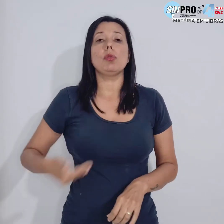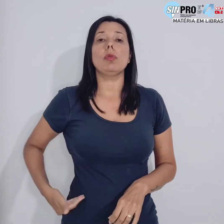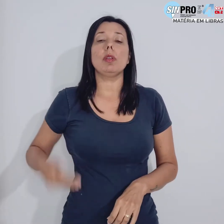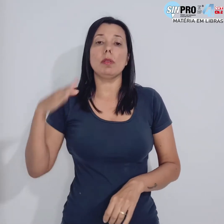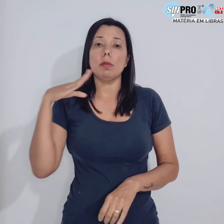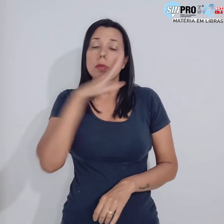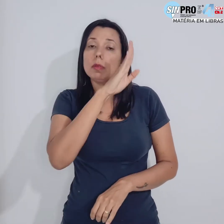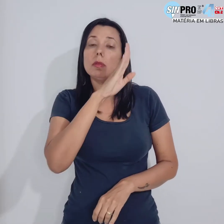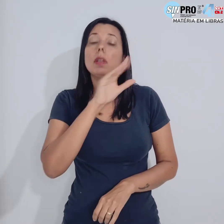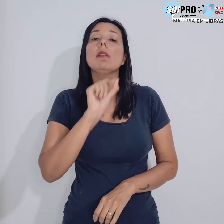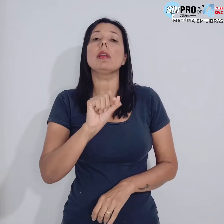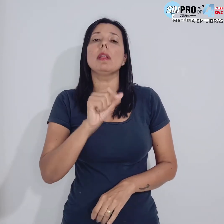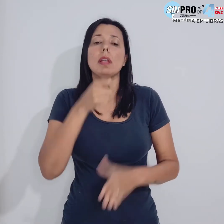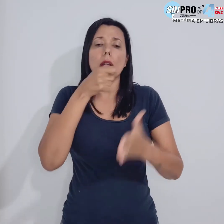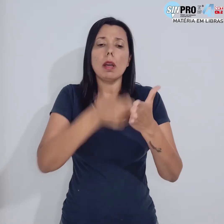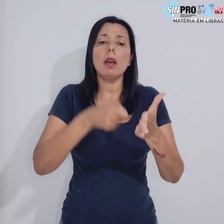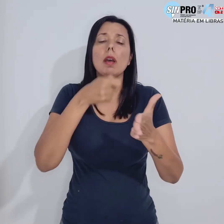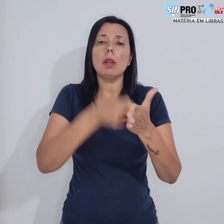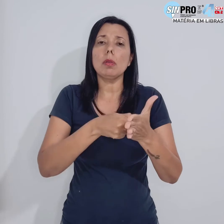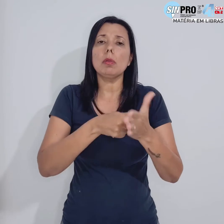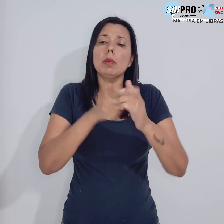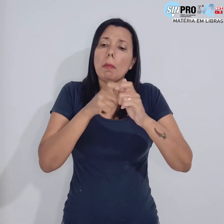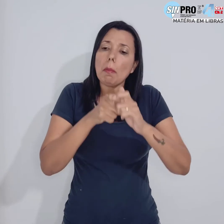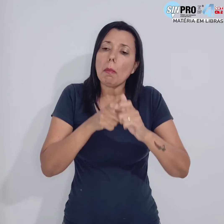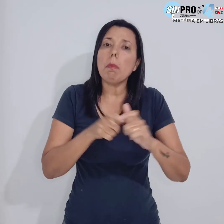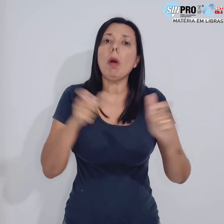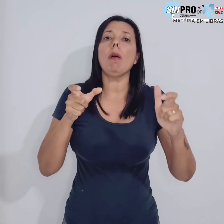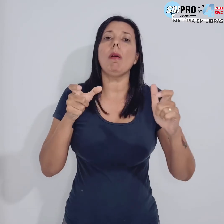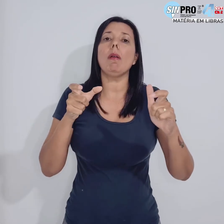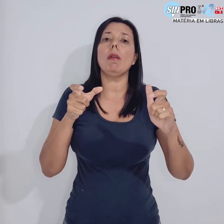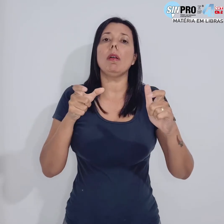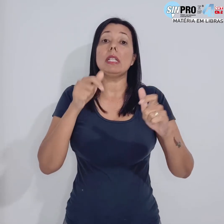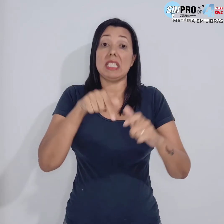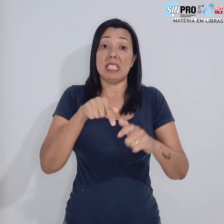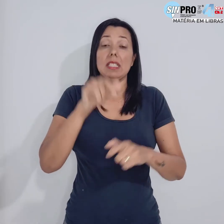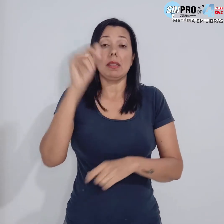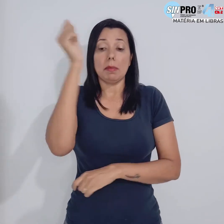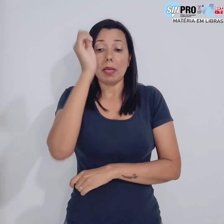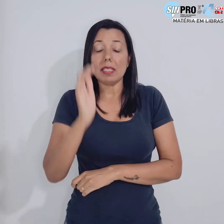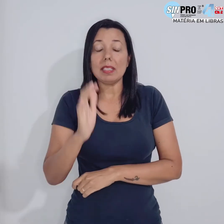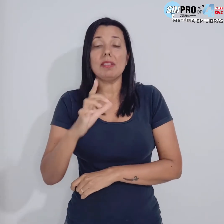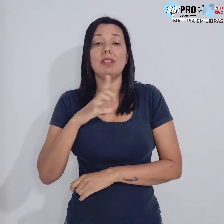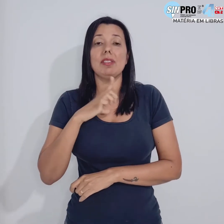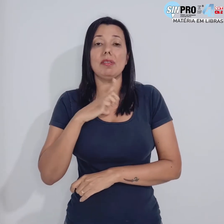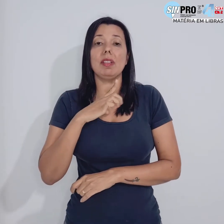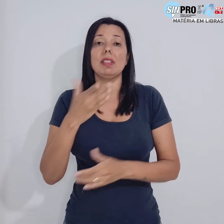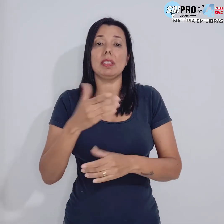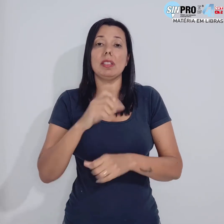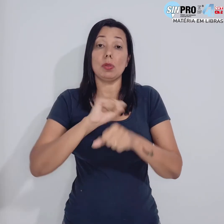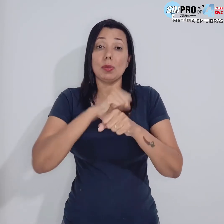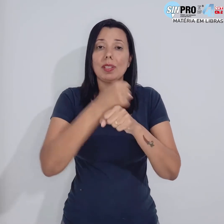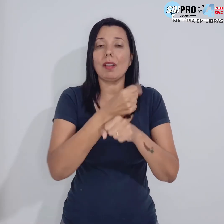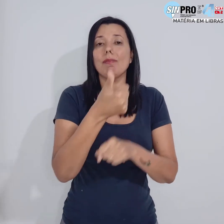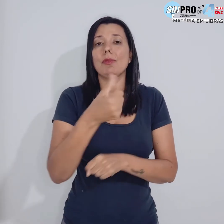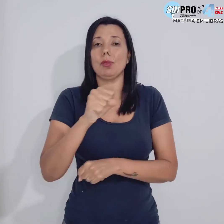Jair Bolsonaro, essa luta se intensifica, como se o Brasil ainda estivesse no século XVIII.